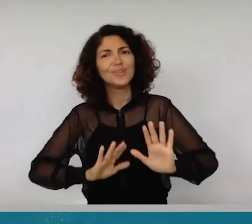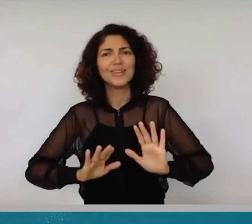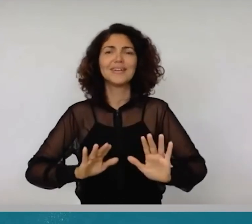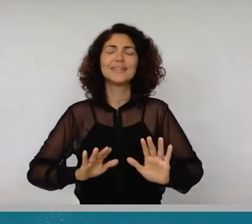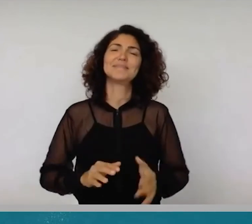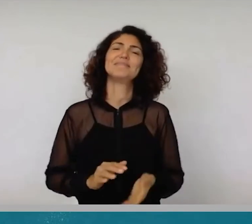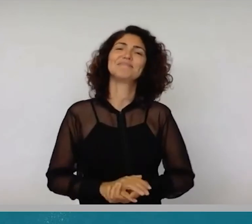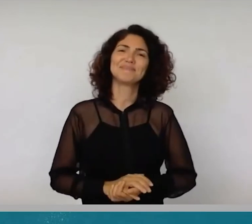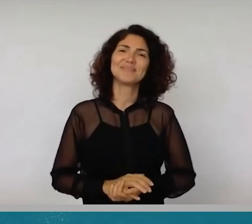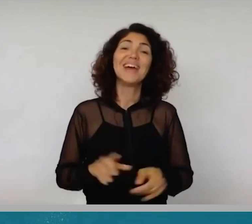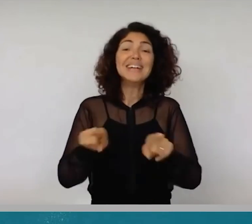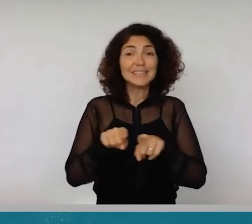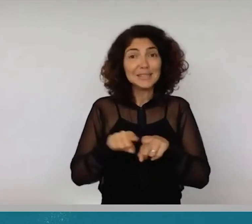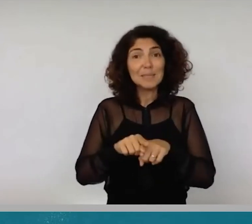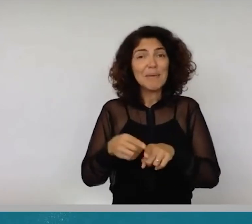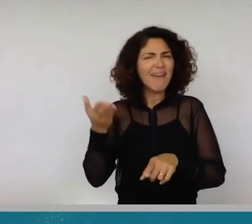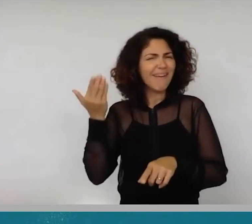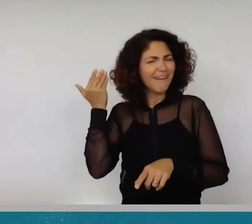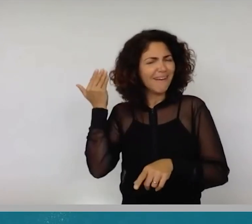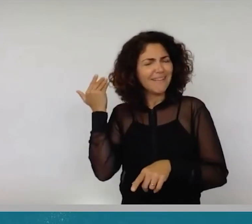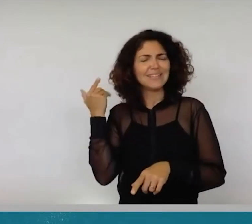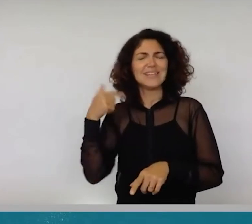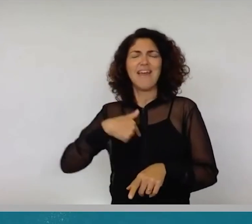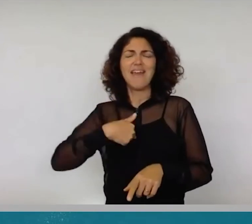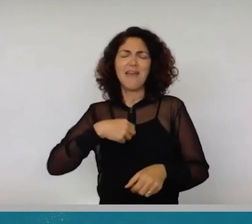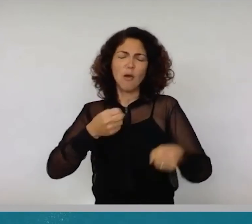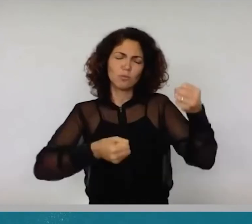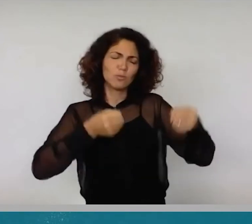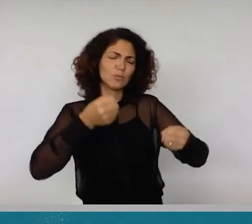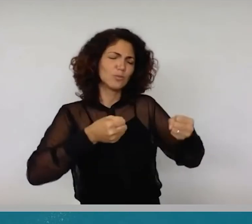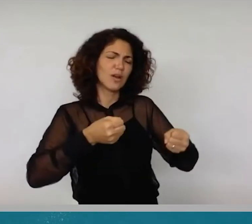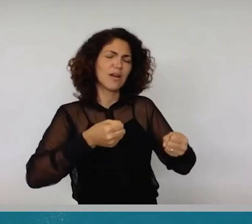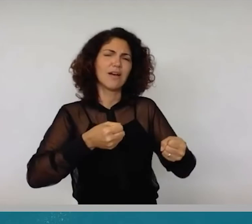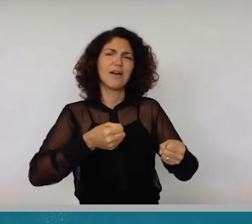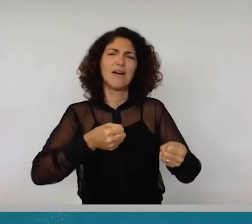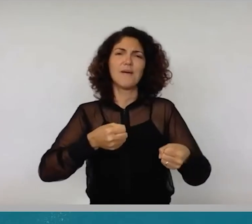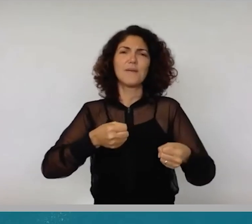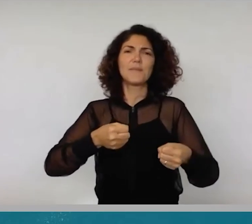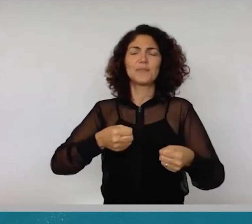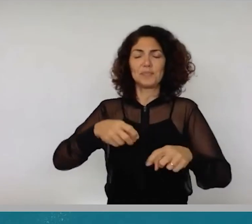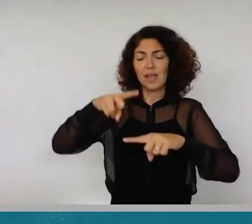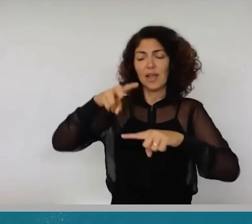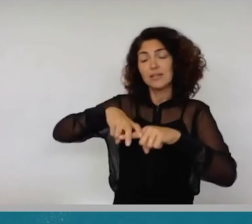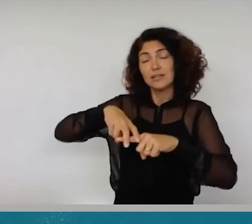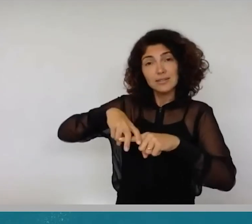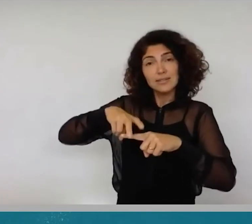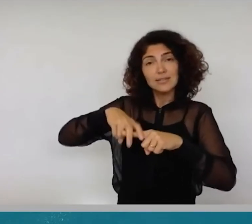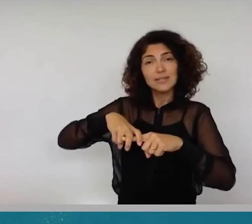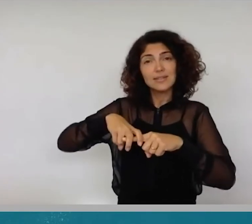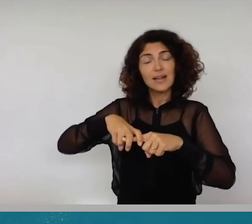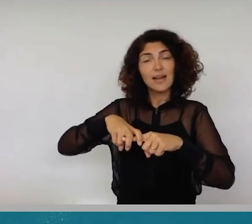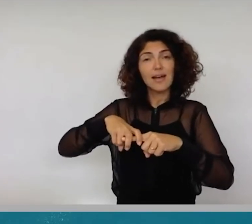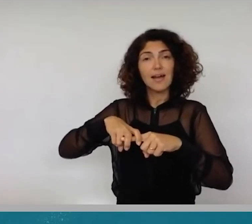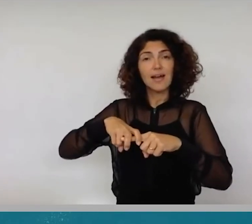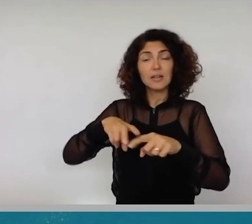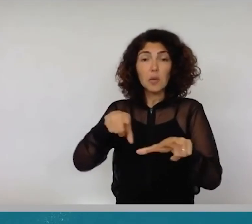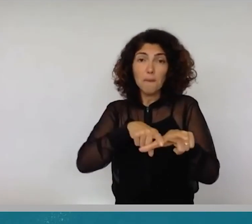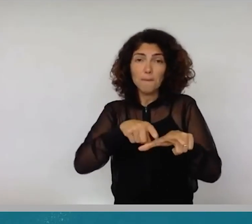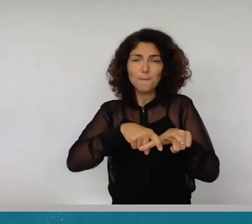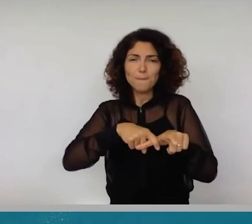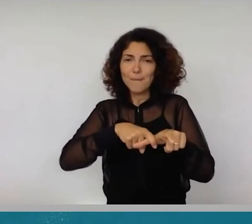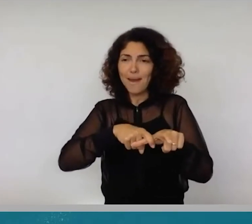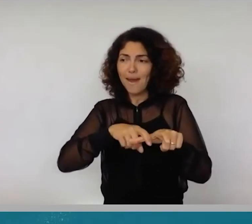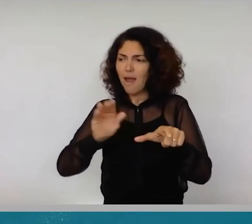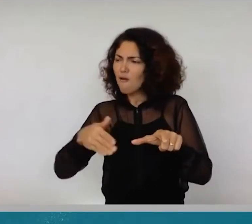sentado, né, com meus filhos brincando no parque, eu estava sentado no banco do passageiro, só com os pés para fora, com a porta aberta e com a